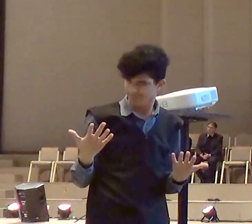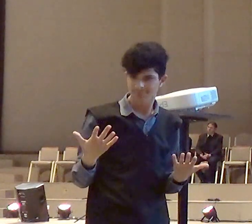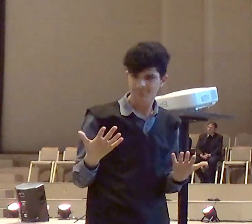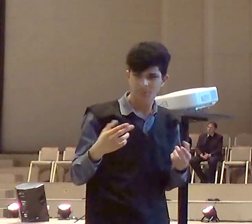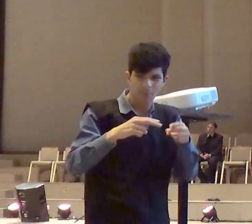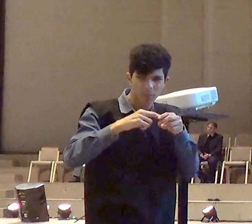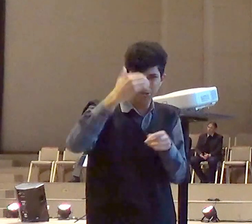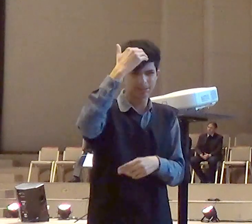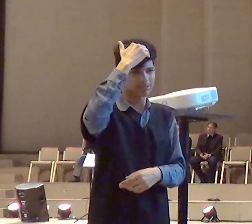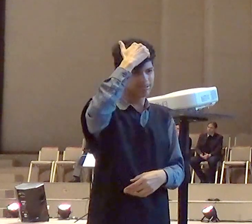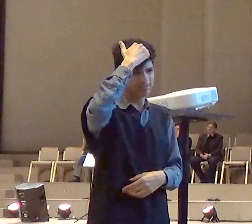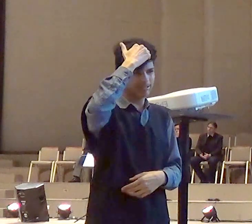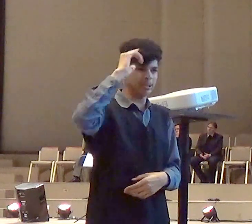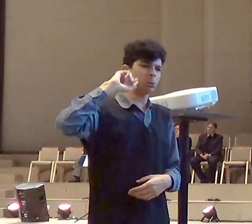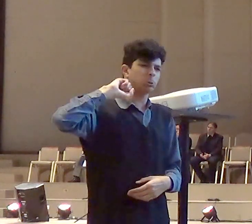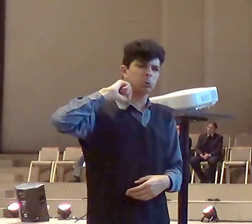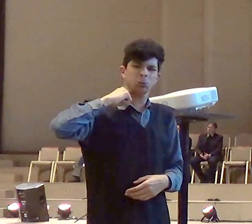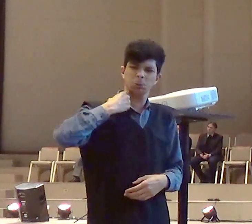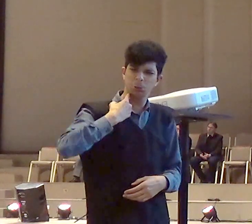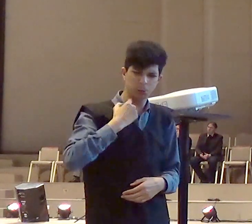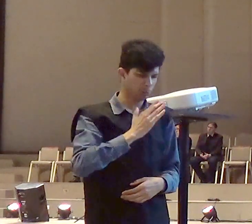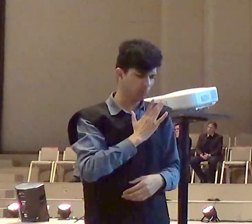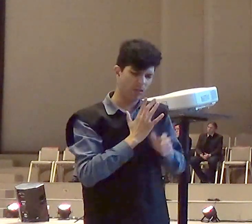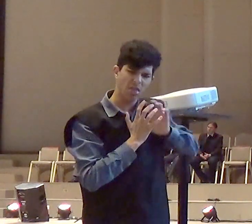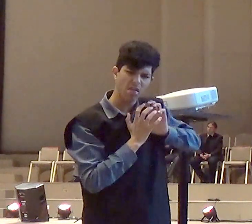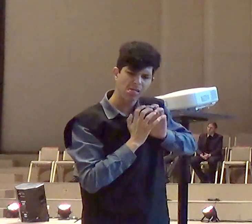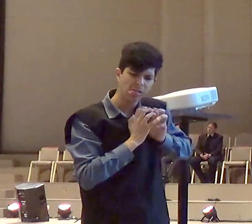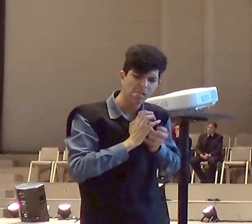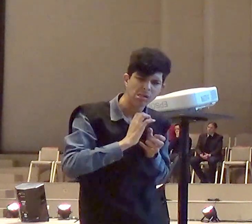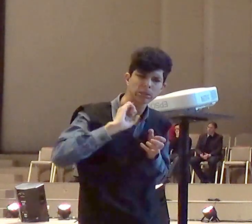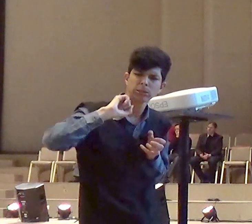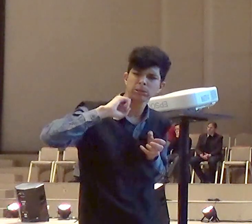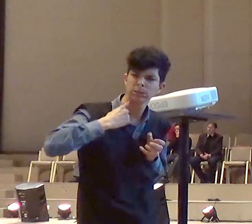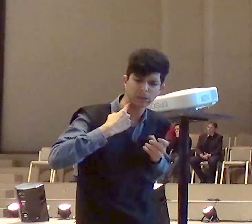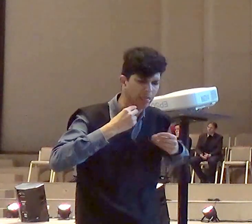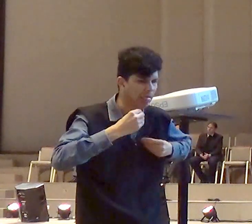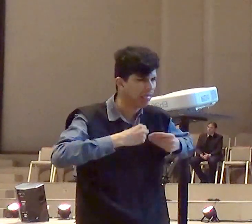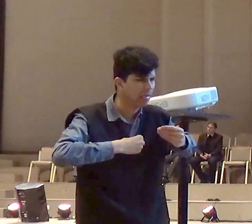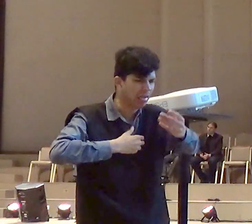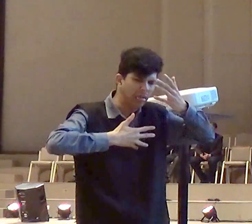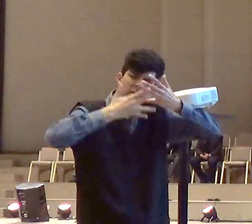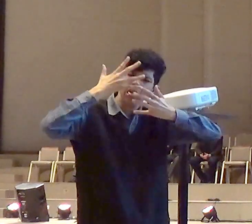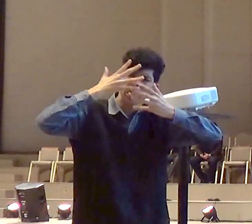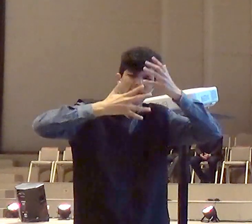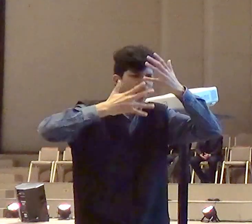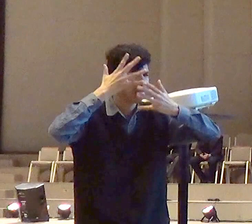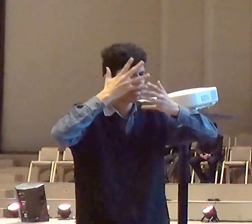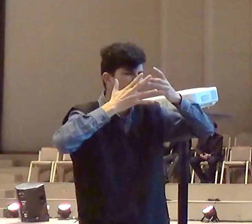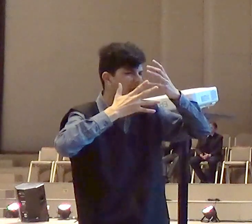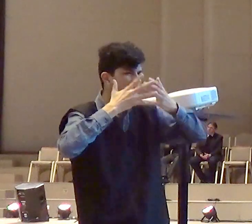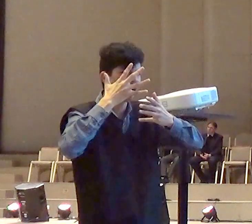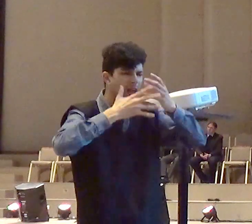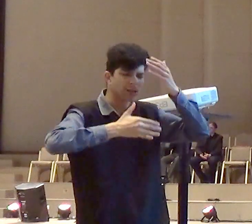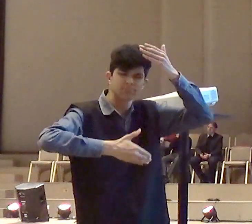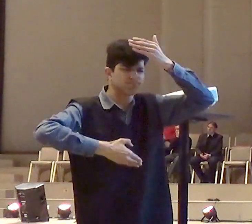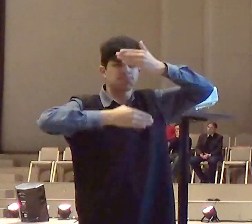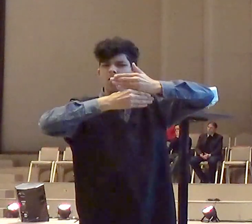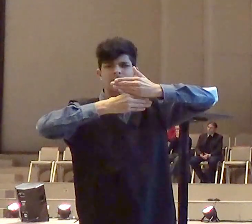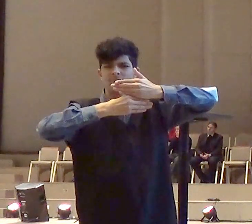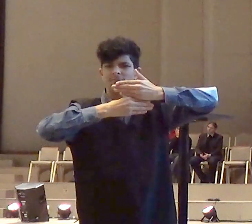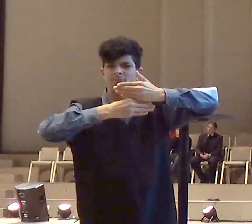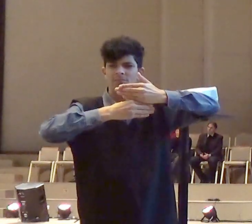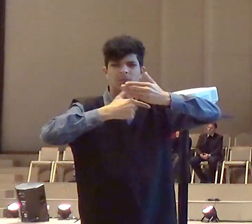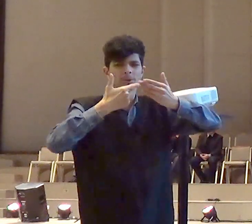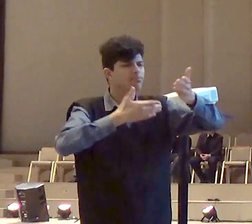da gente tá ruim e se o coração da gente tá ruim a gente está em rebeldia contra pessoas e a gente